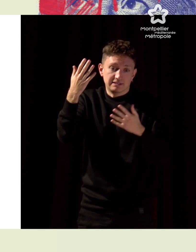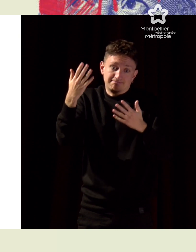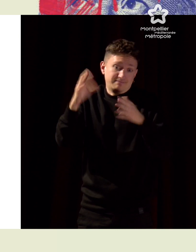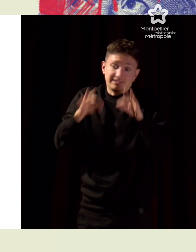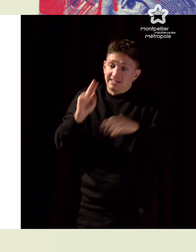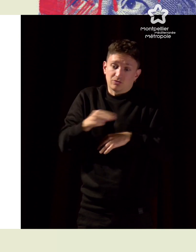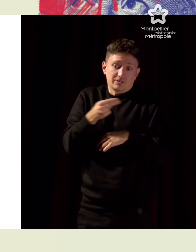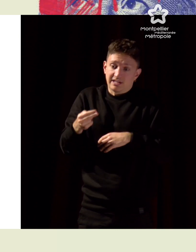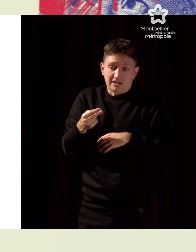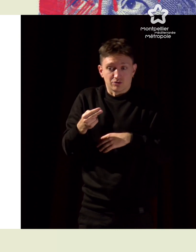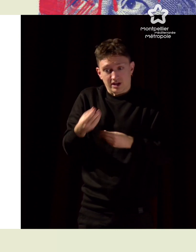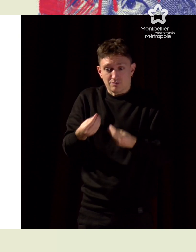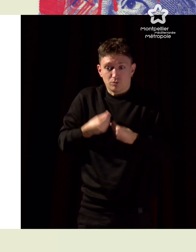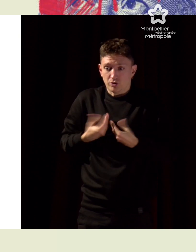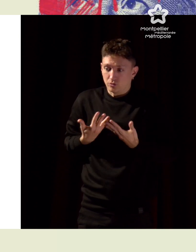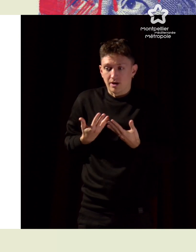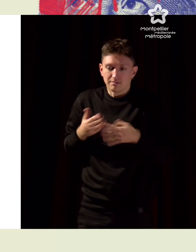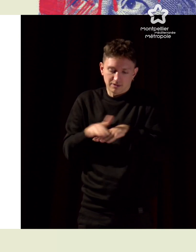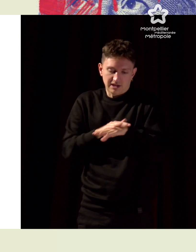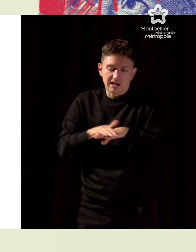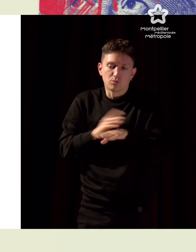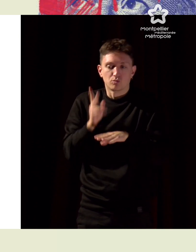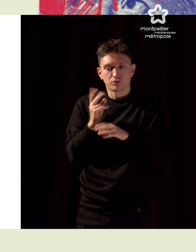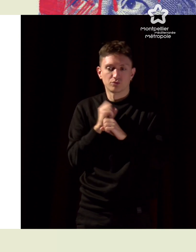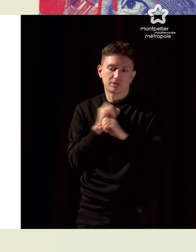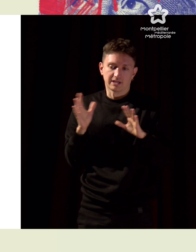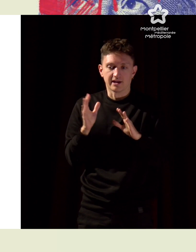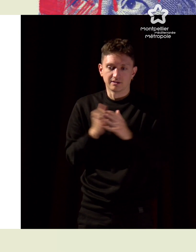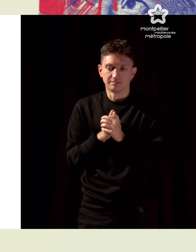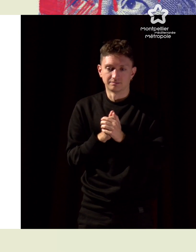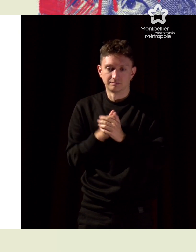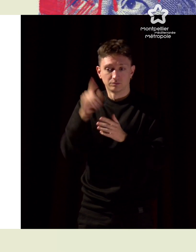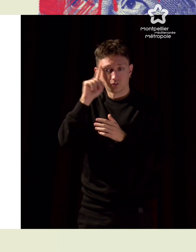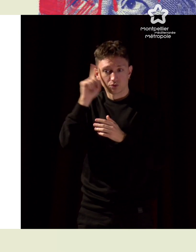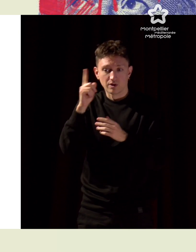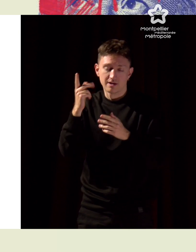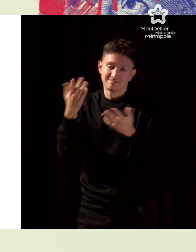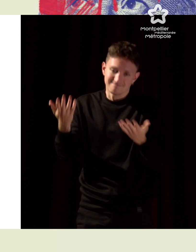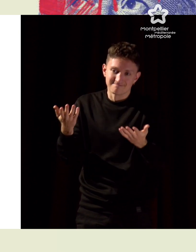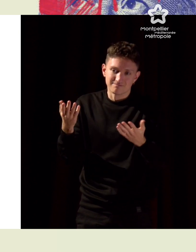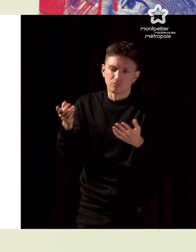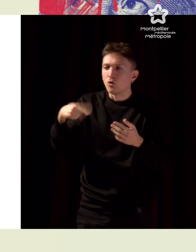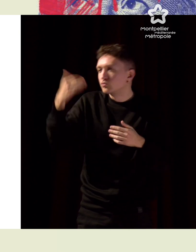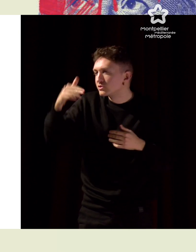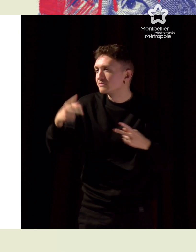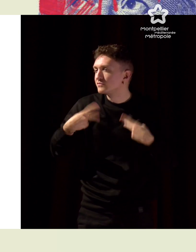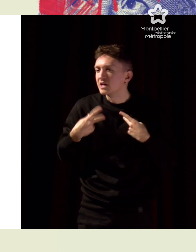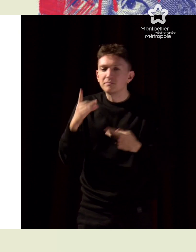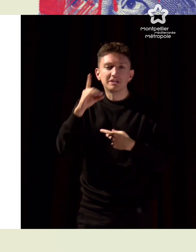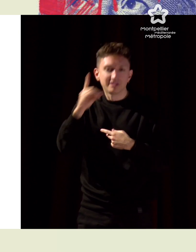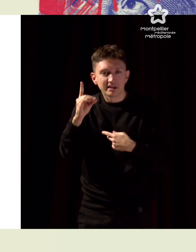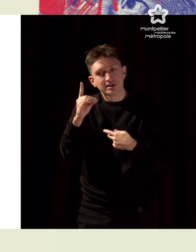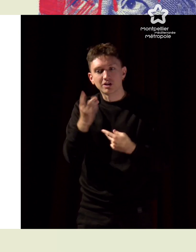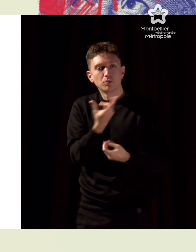naturelle favorise des couleurs de peau plus claires parce que ça permet de mieux assimiler la fameuse vitamine